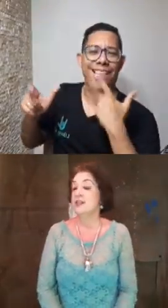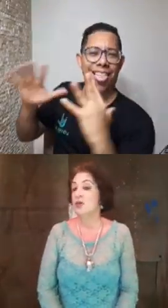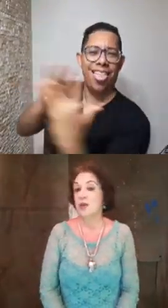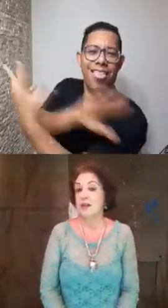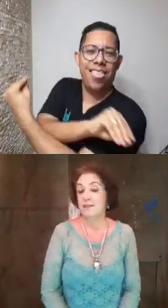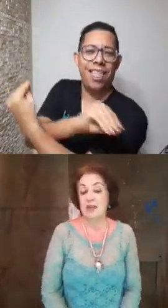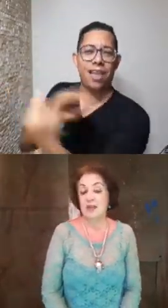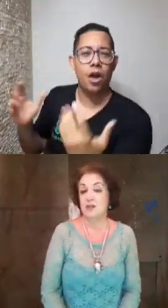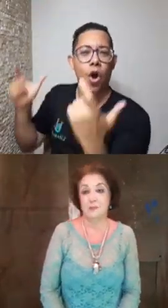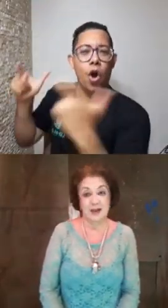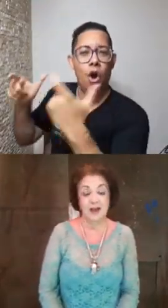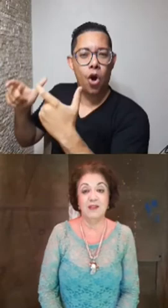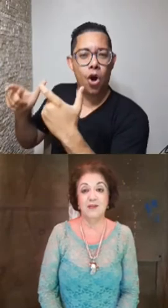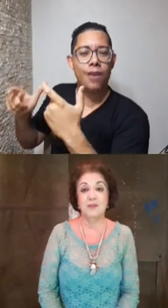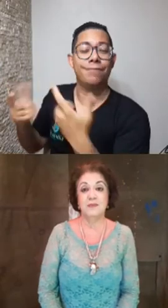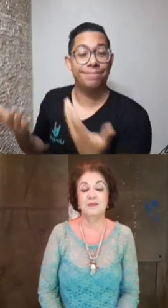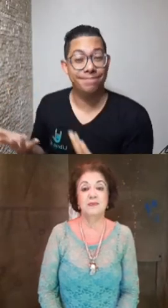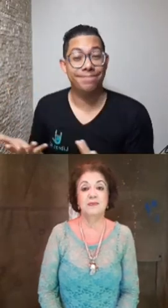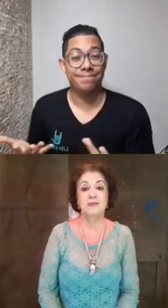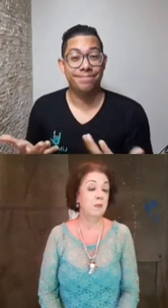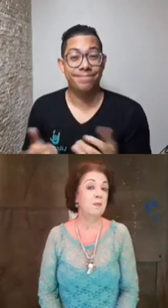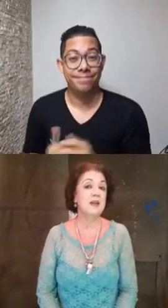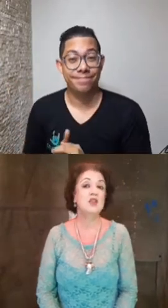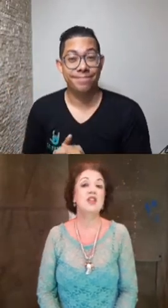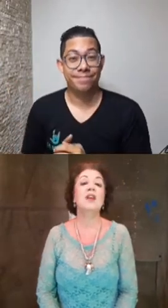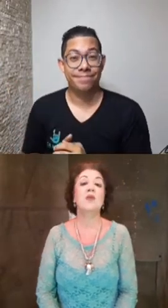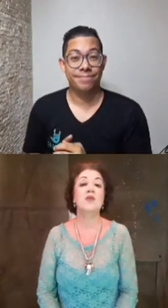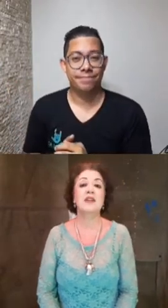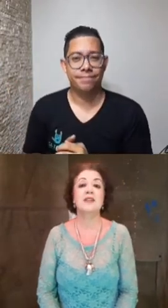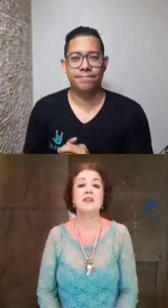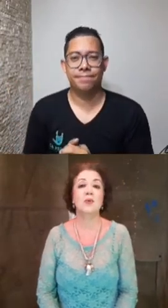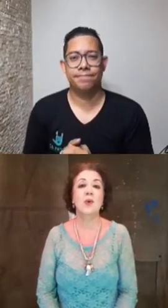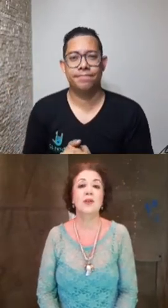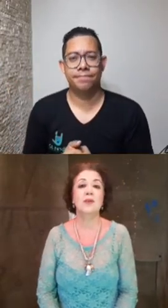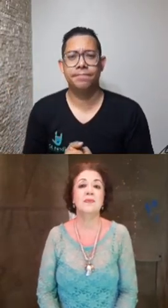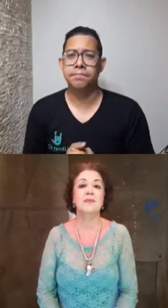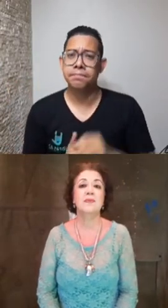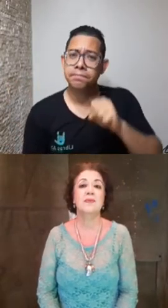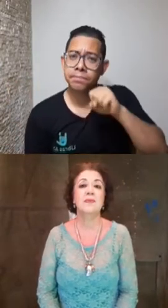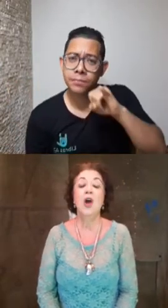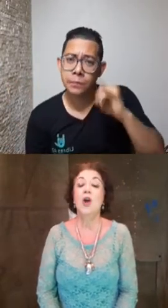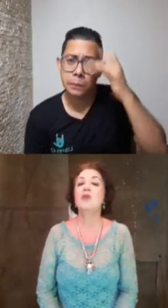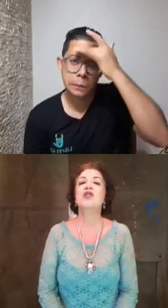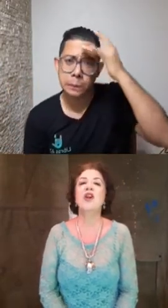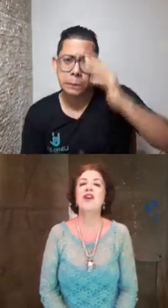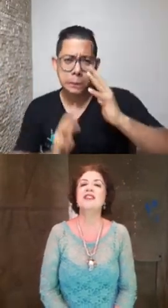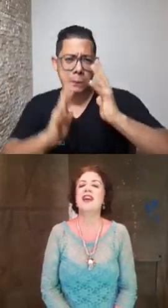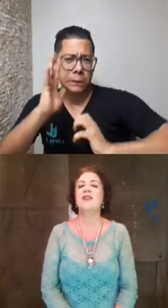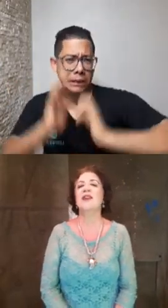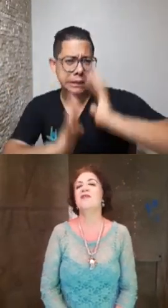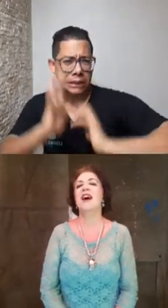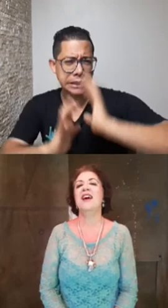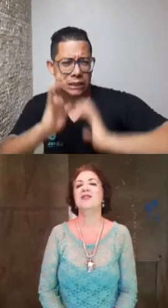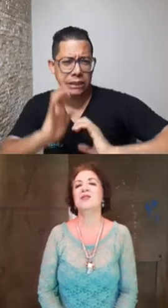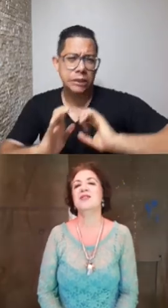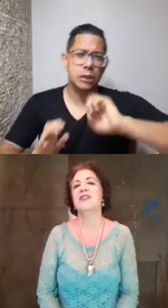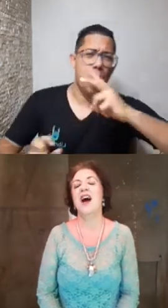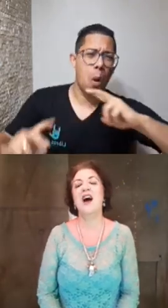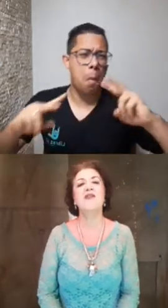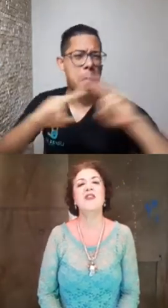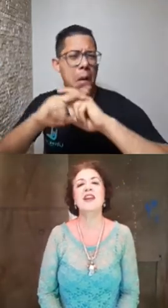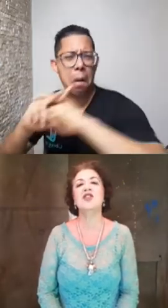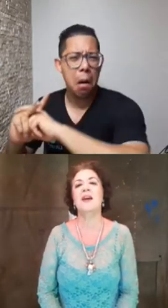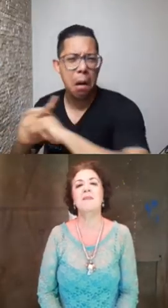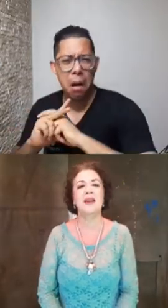E se 2 amigos brigavam, um perdia a confiança no outro, os 2 eram levados